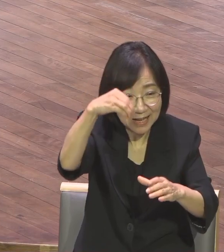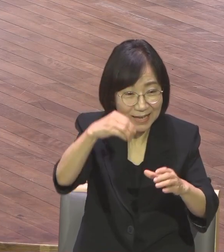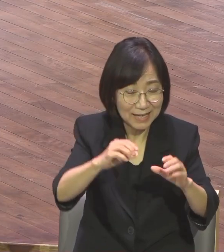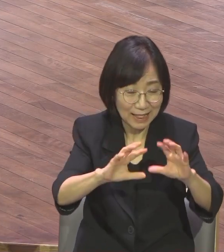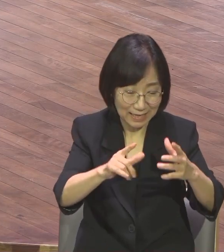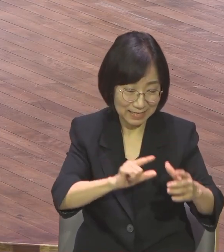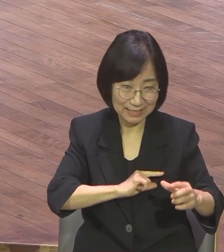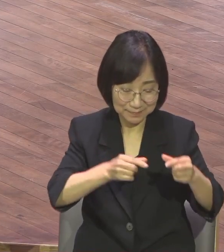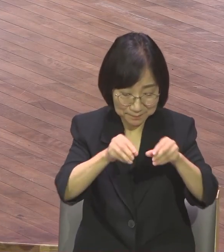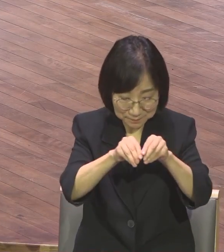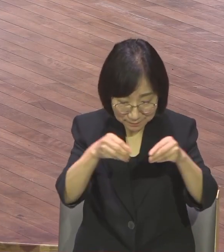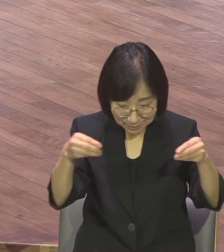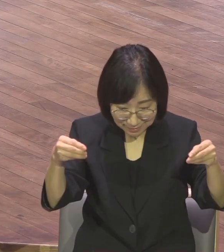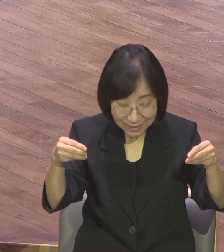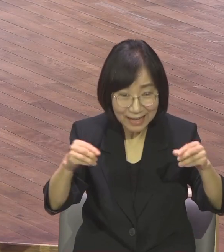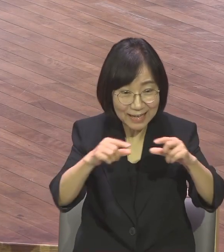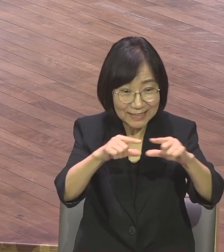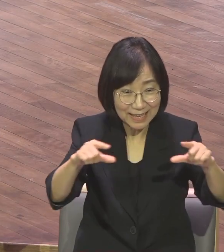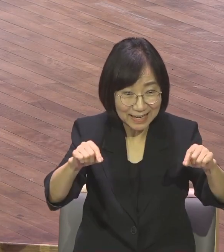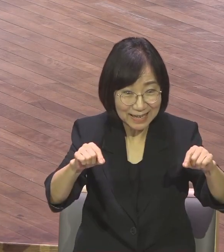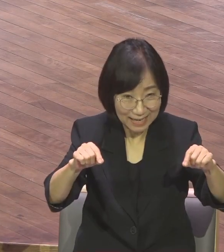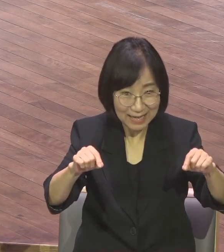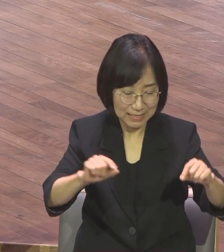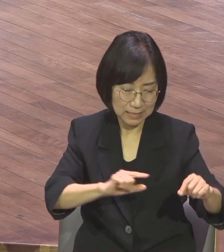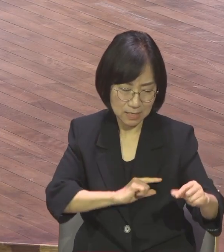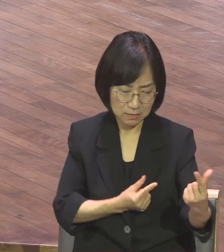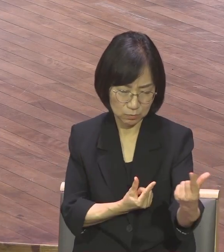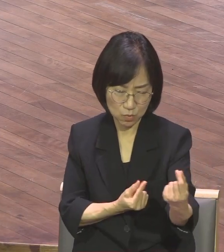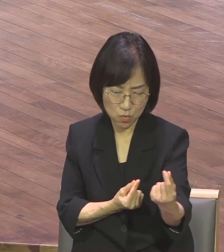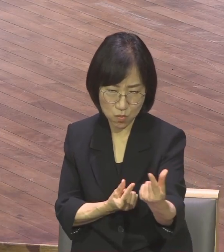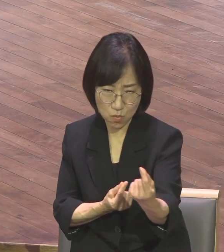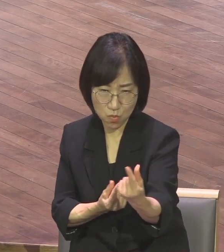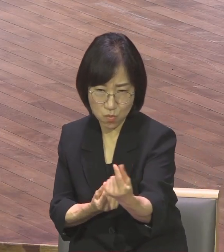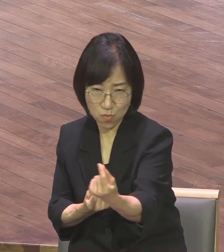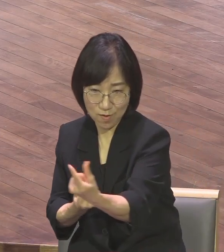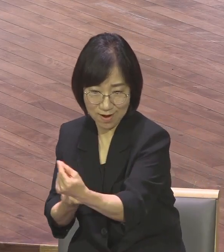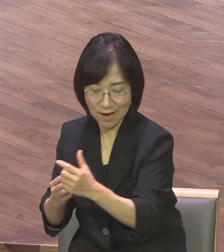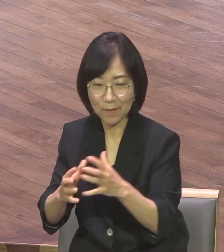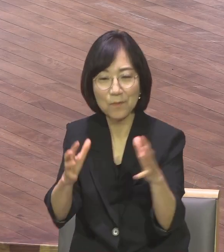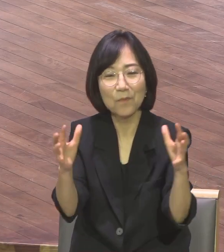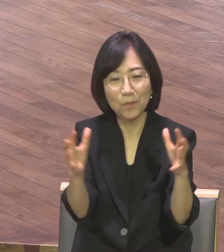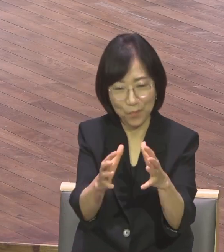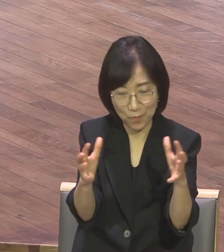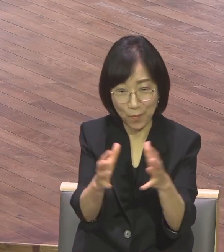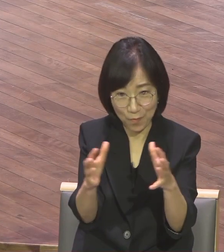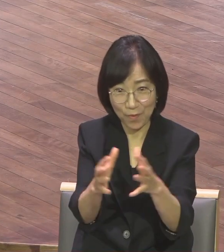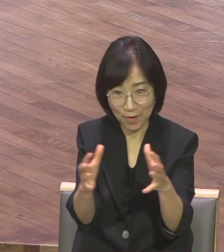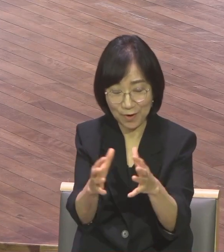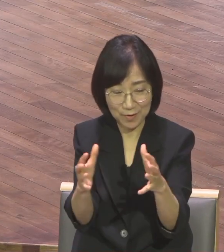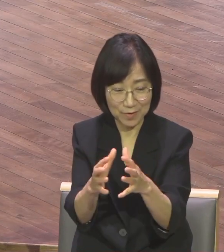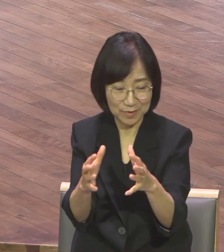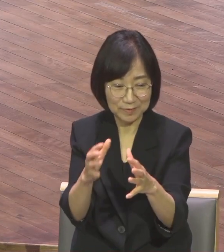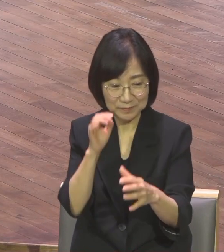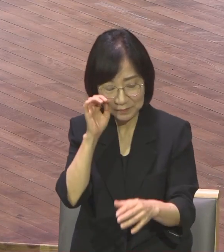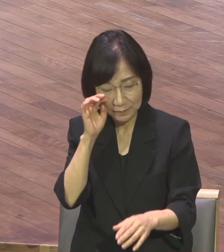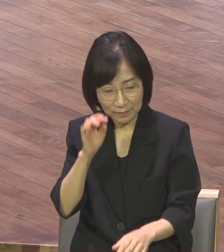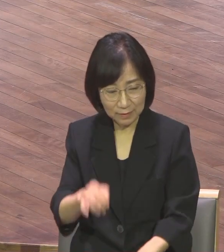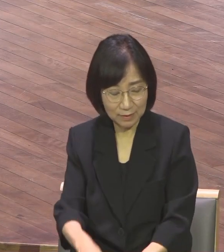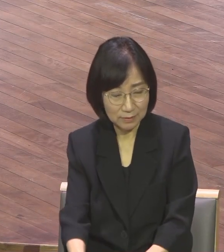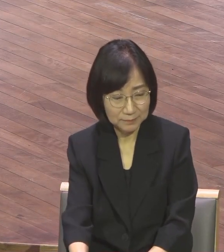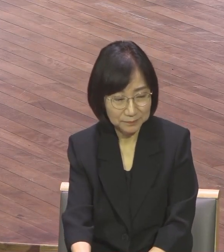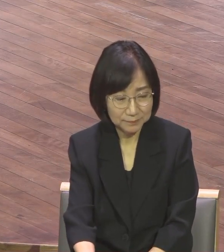선교 현장을 바라보고 그렇게 기도하고 또 건물 열기 위해서 237 스타트 오늘 그렇게 시작했습니다. 237